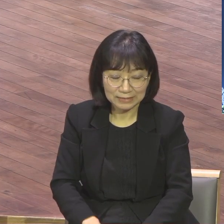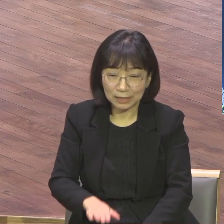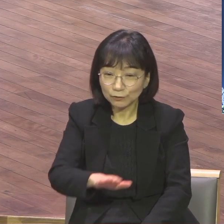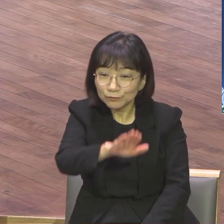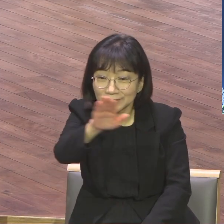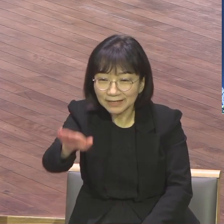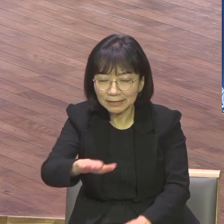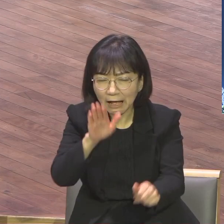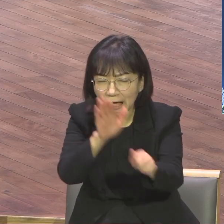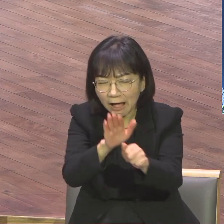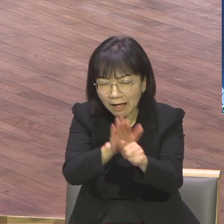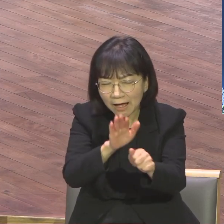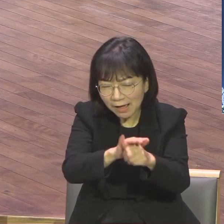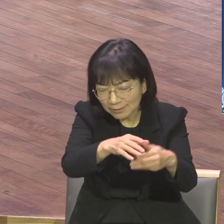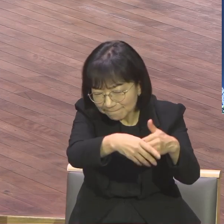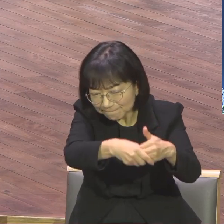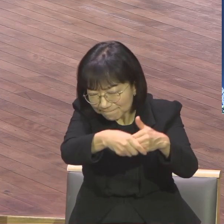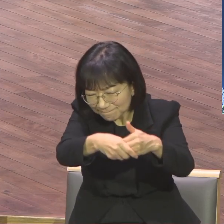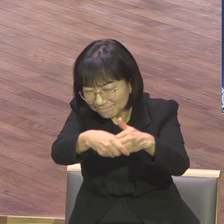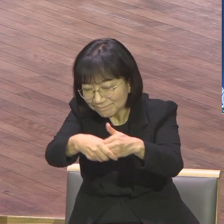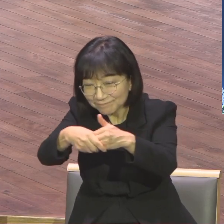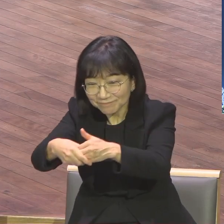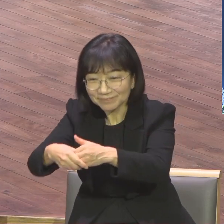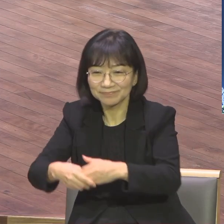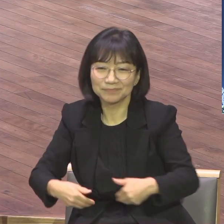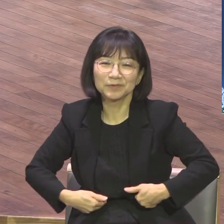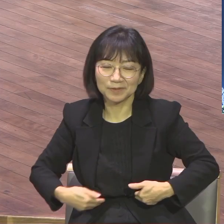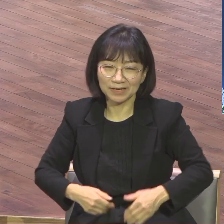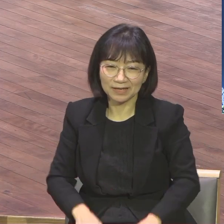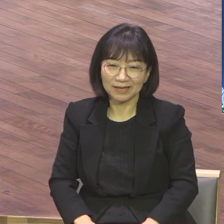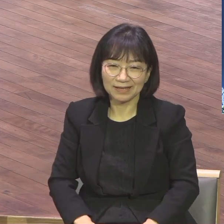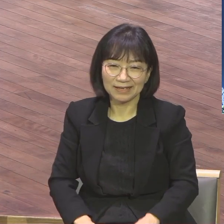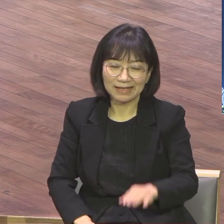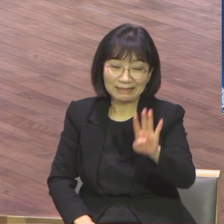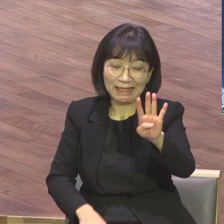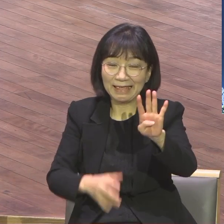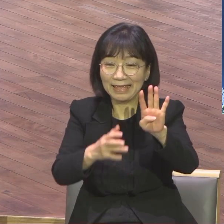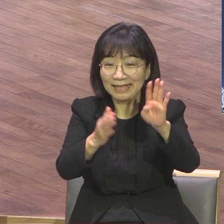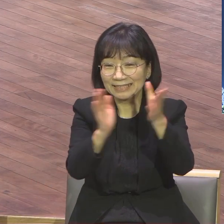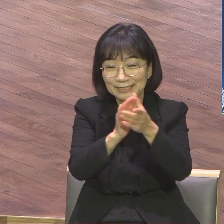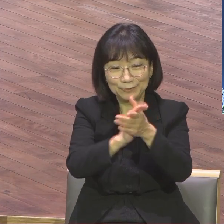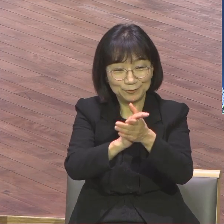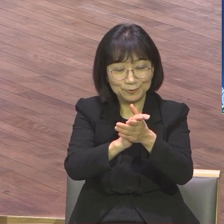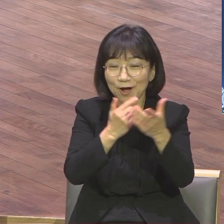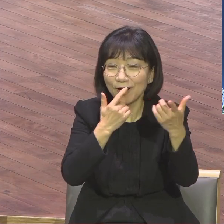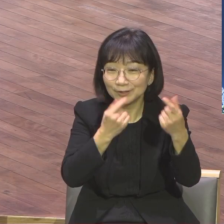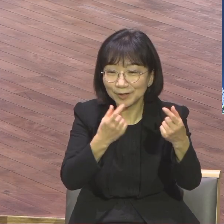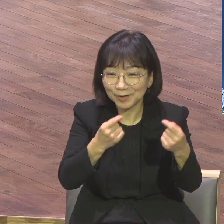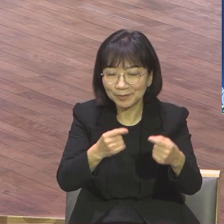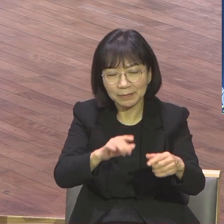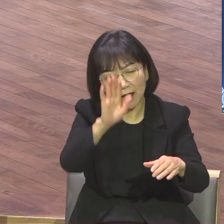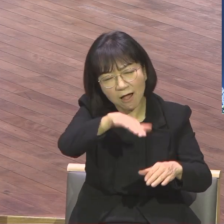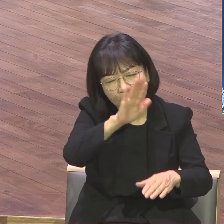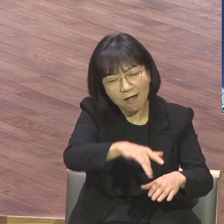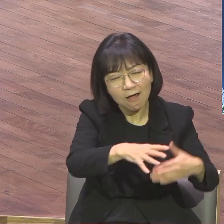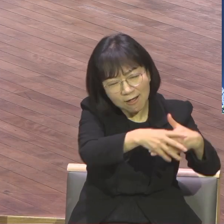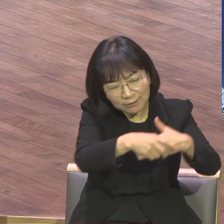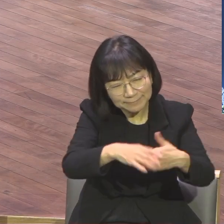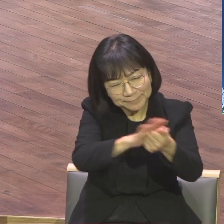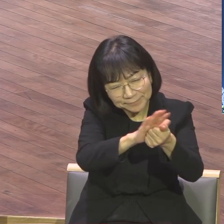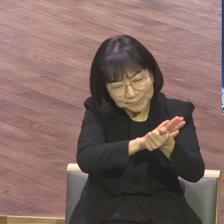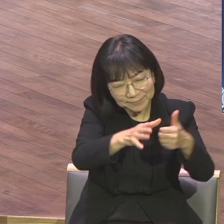우리가 어떻게 해요? 데려와야 돼요. 이 내 친구들처럼 어깨 메고 와야 돼요. 손잡고 와야 돼요. 그래서